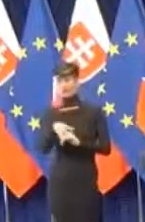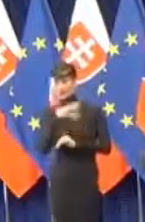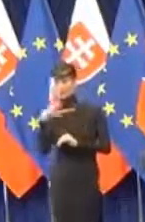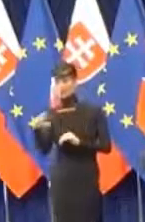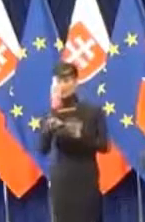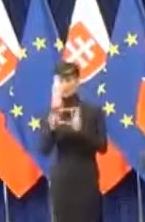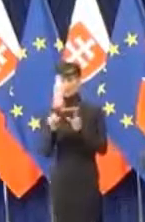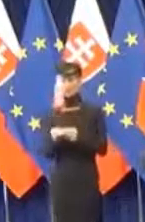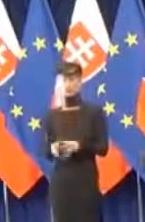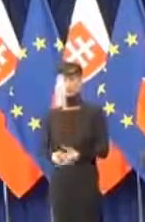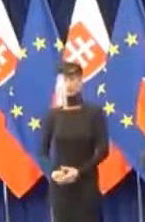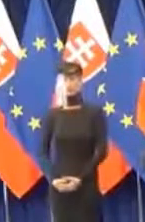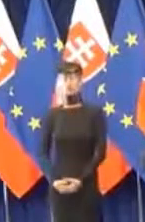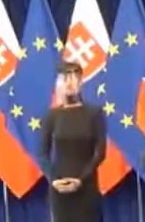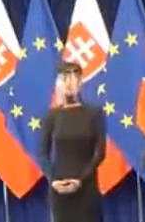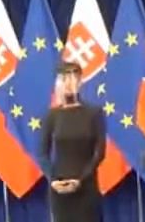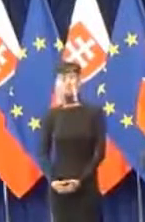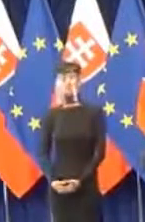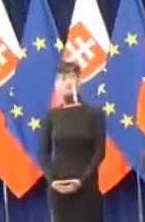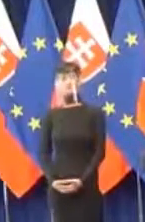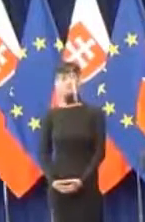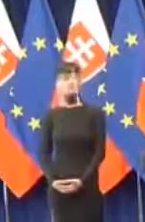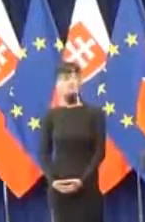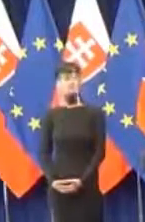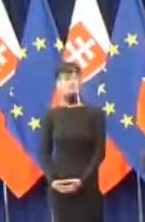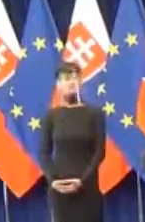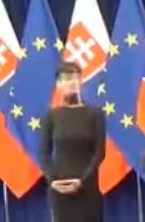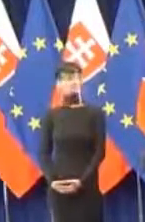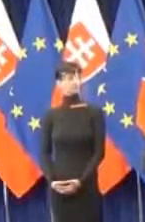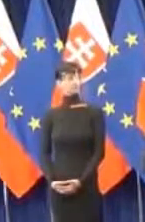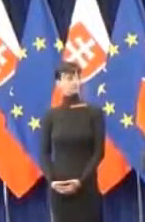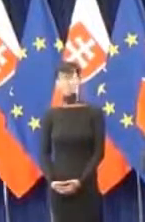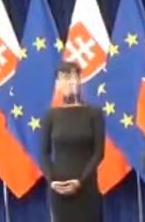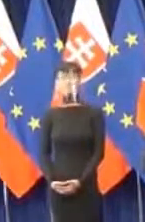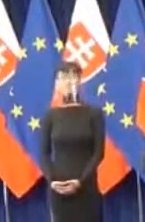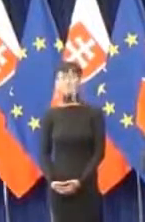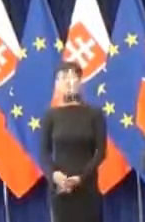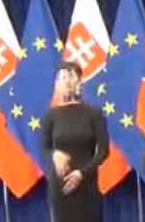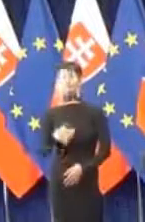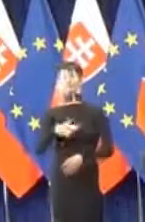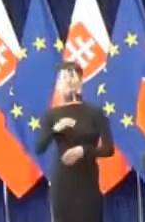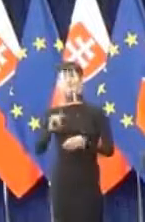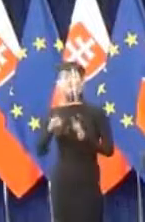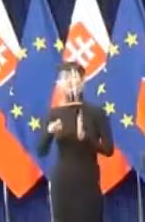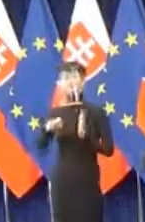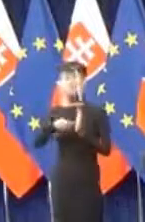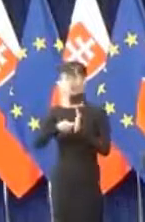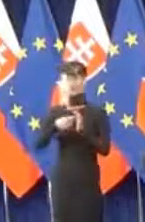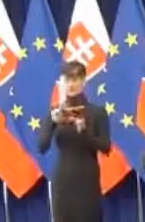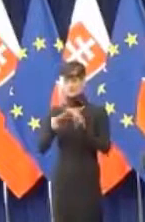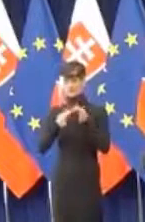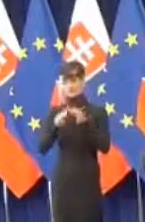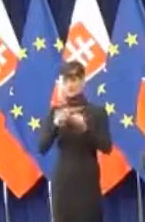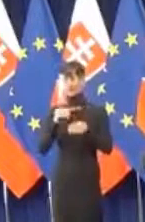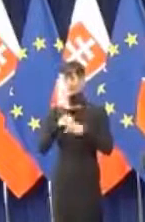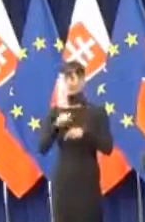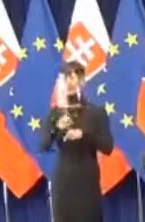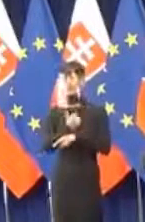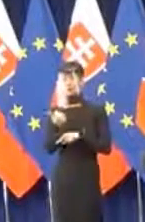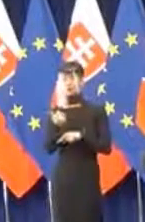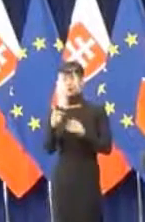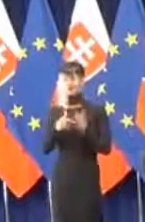sa veľmi. Ďakujeme. Ešte môžem dopovedať jednu informáciu, len keď sa vrátime k predchádzajúcej kríze, do